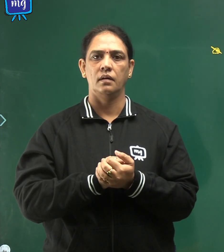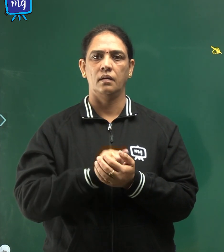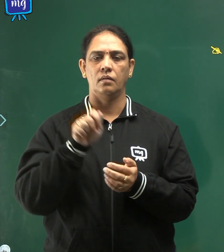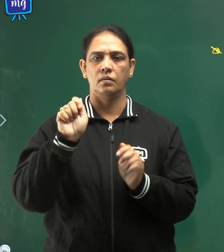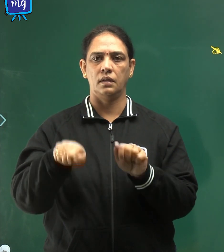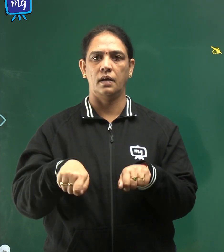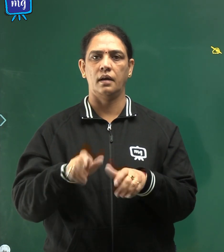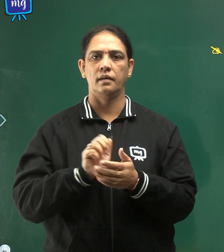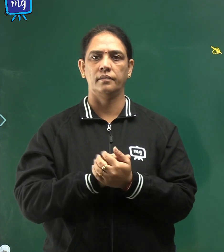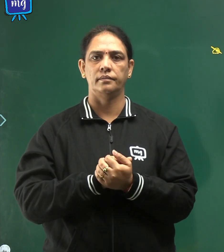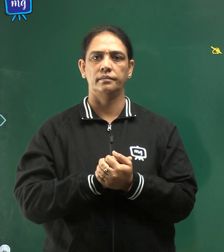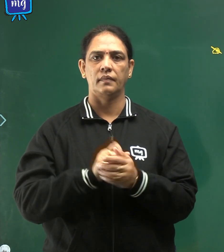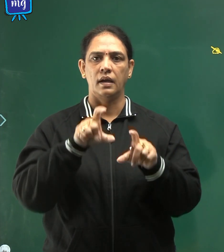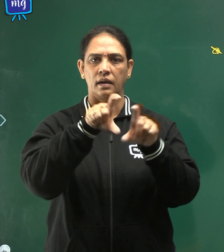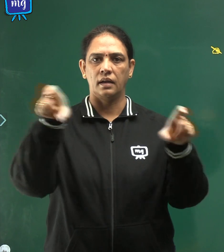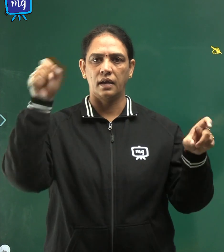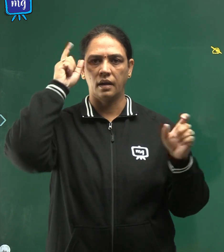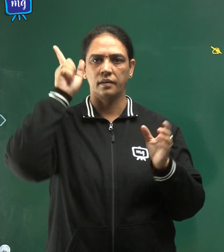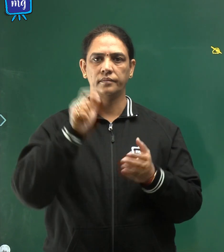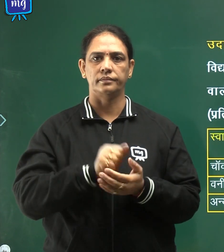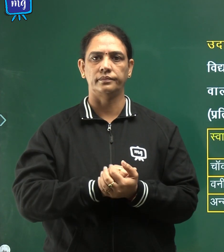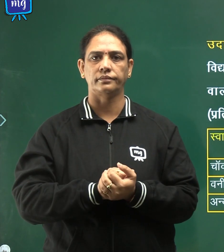होता है। समझ आ गया?